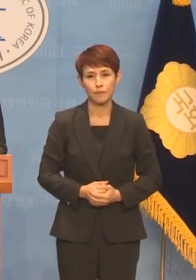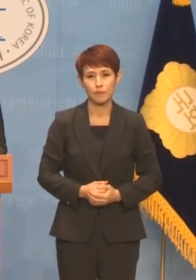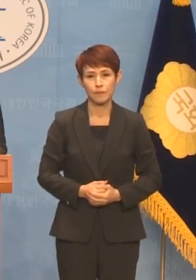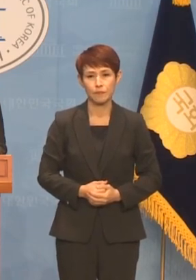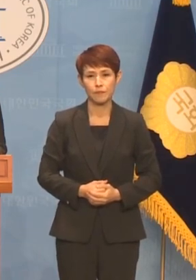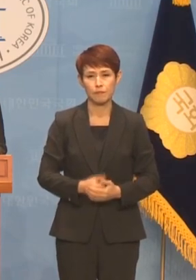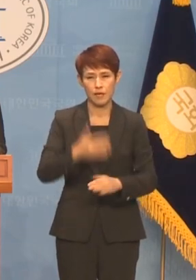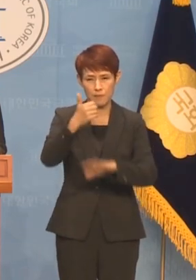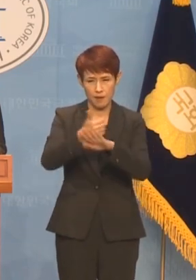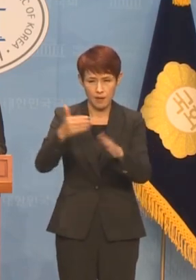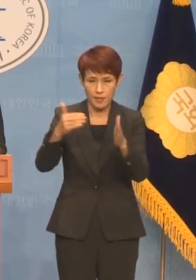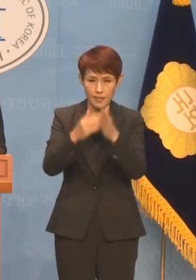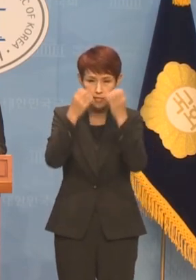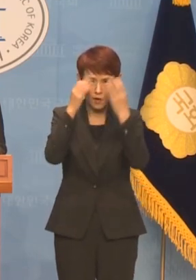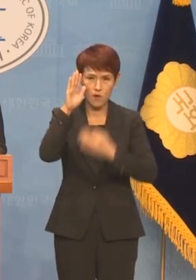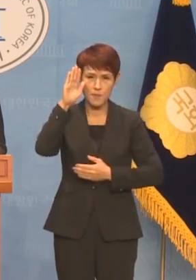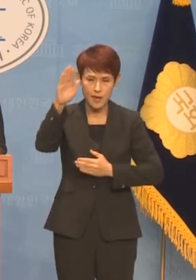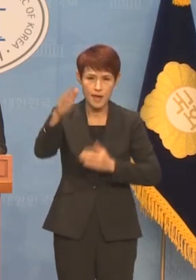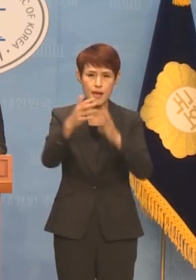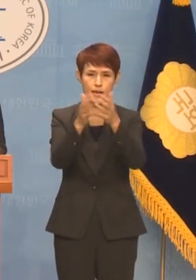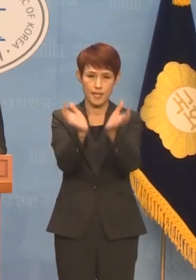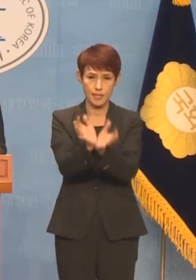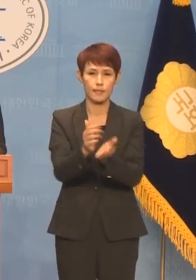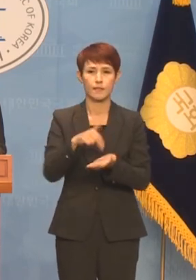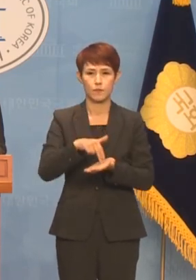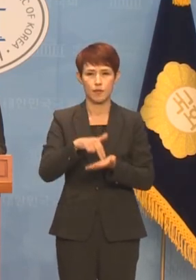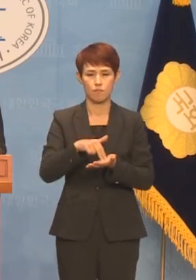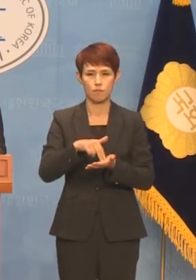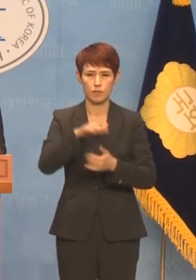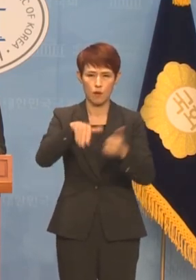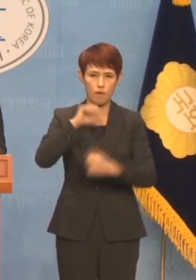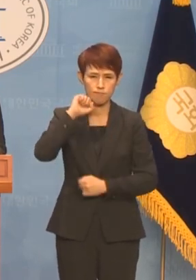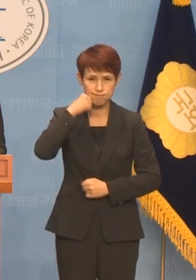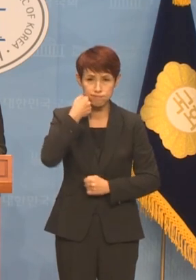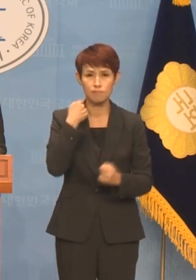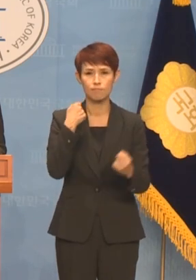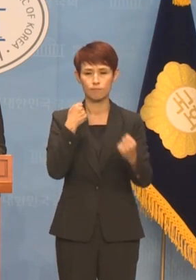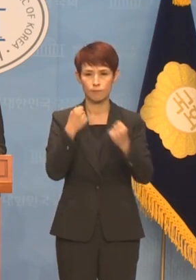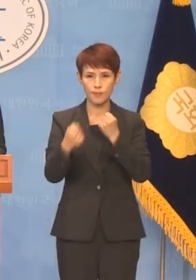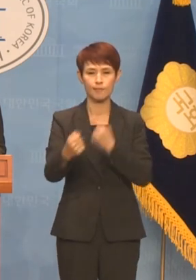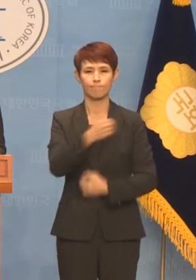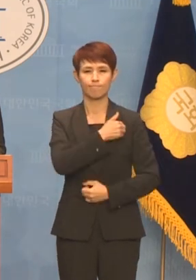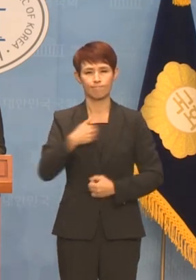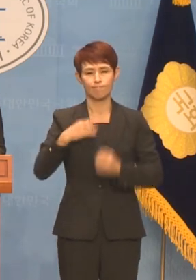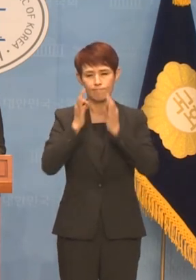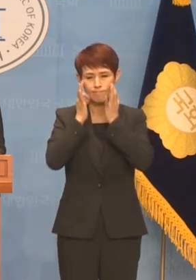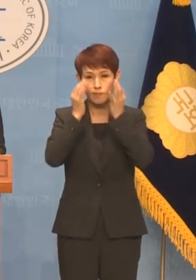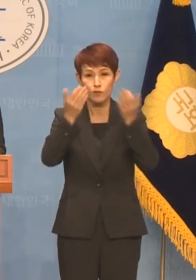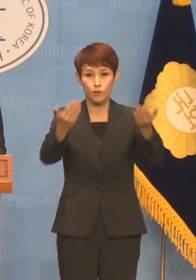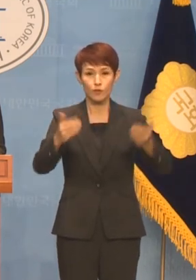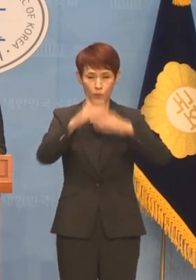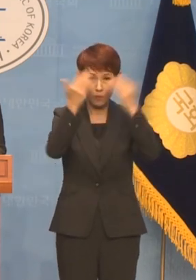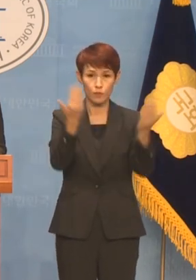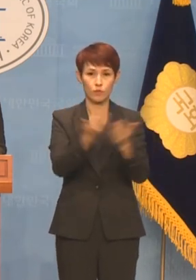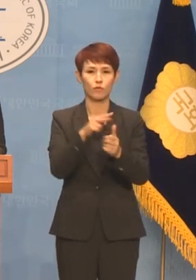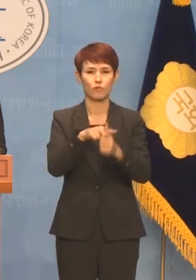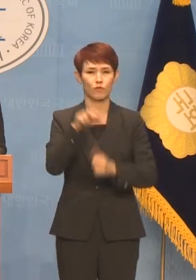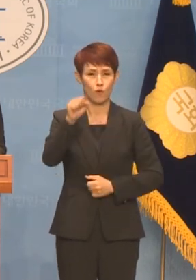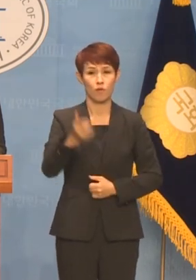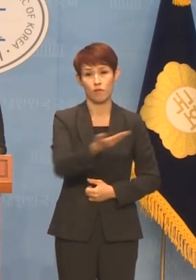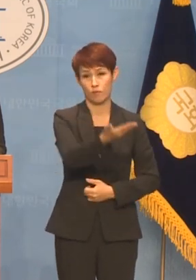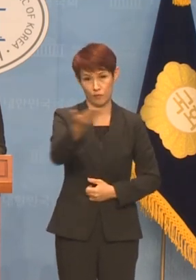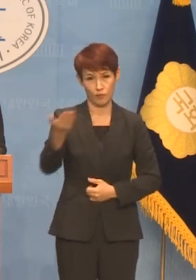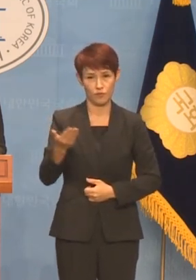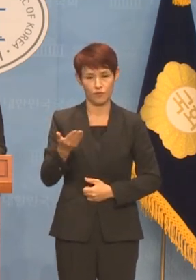그리고 마지막까지 새로운 미래의 얼굴로서 어려운 상황 속에서도 당당히 최선을 다해 주신 모든 후보님들, 그리고